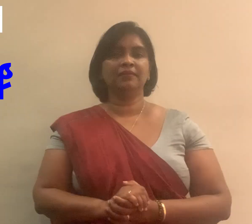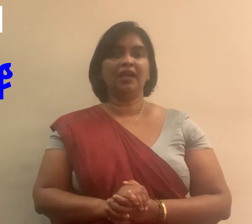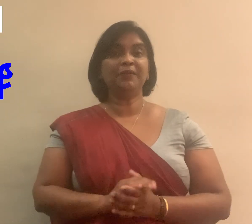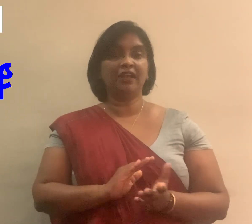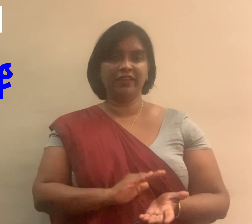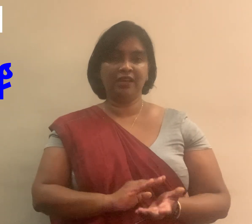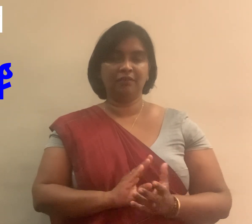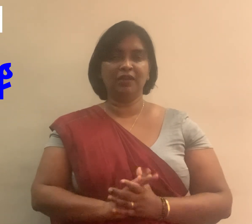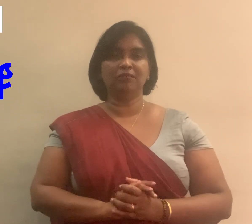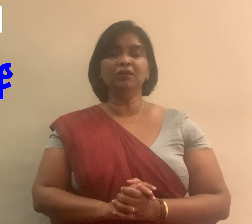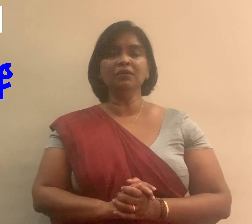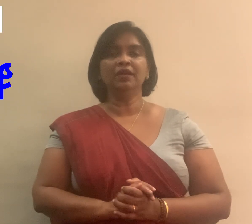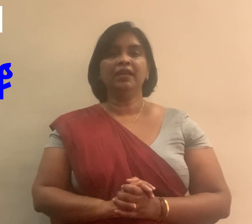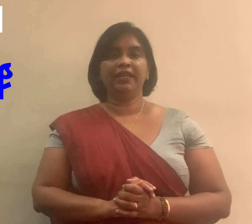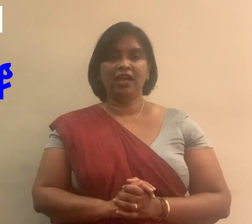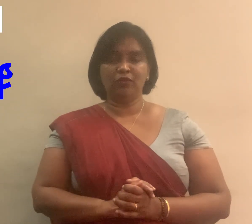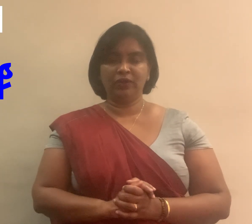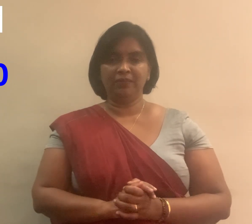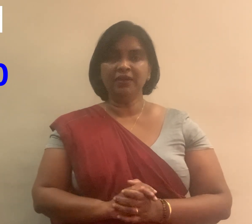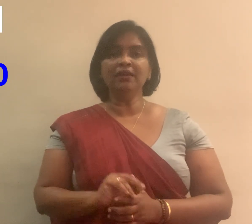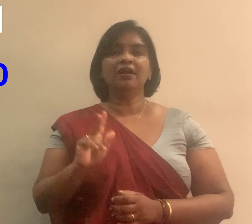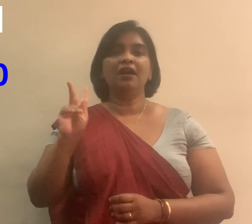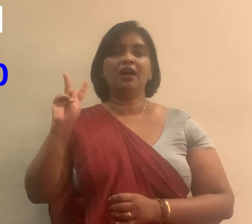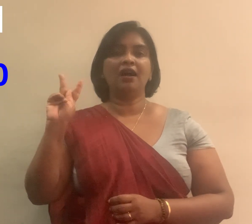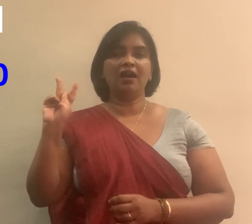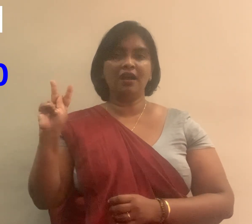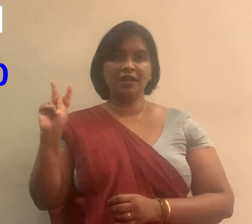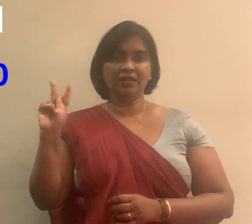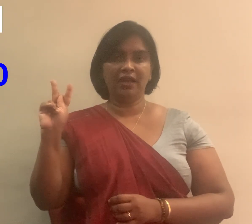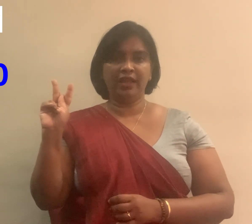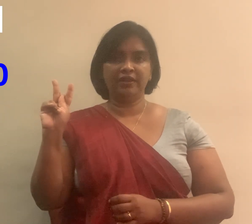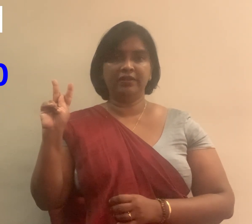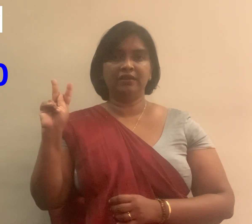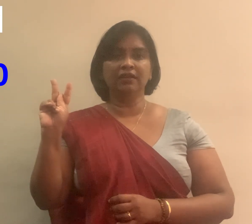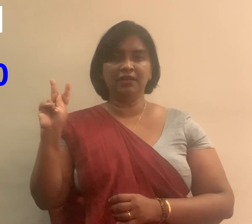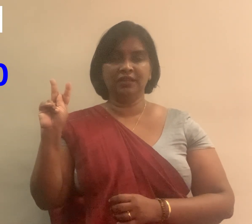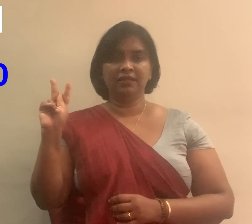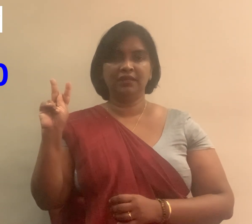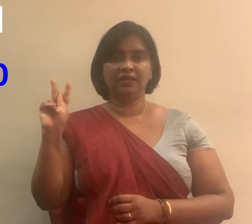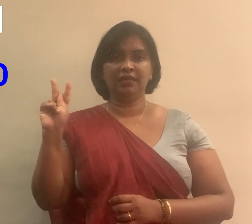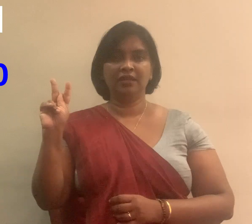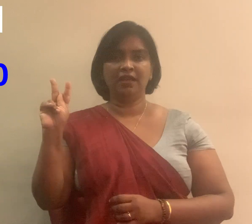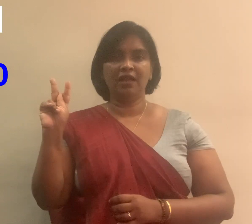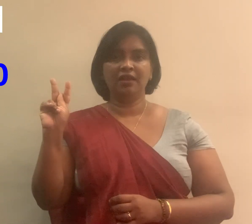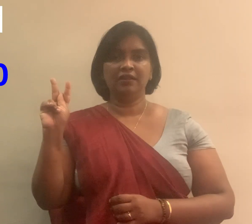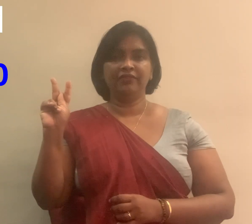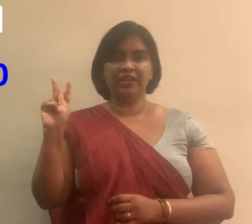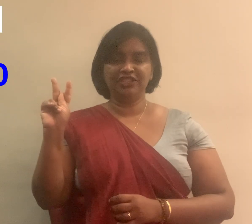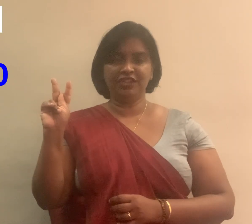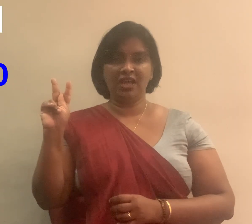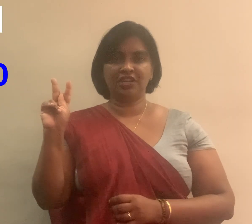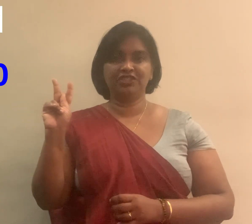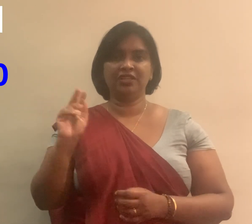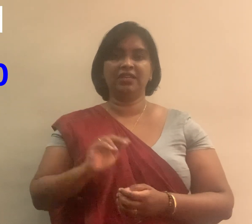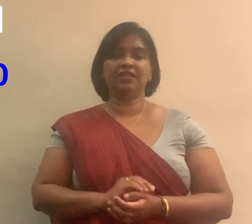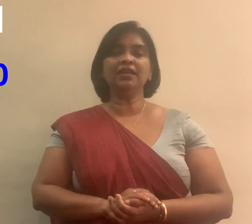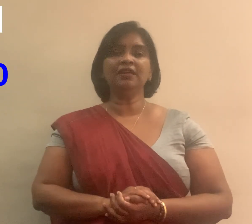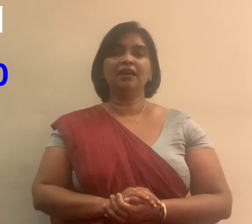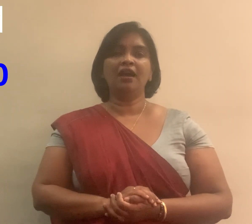අපි තව එකක් බලමු. ඒ අකුරෙම අල් කයන්නට උක් ව්‍යංජන අක්ෂරයට